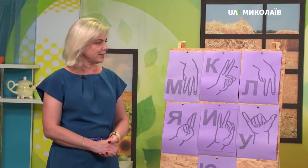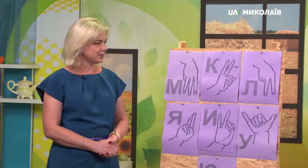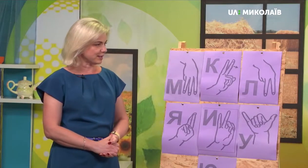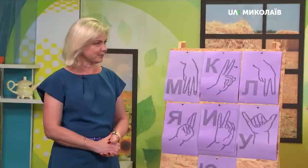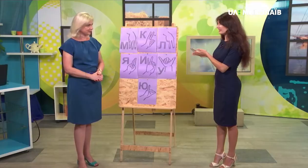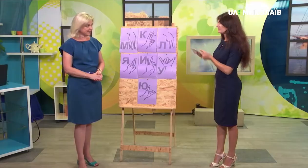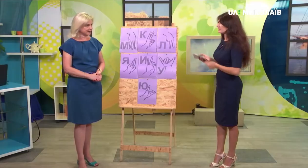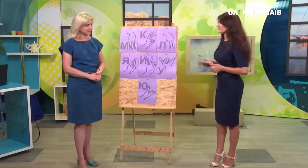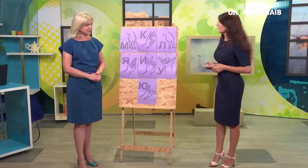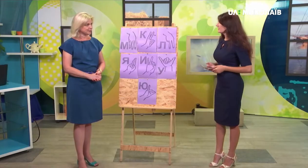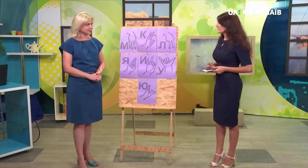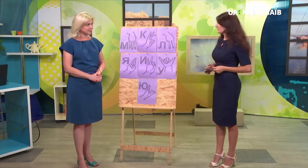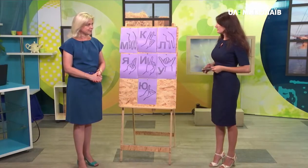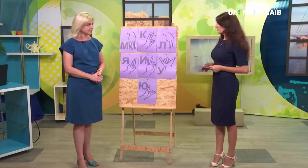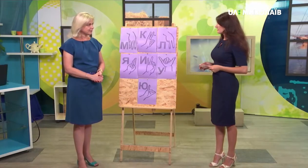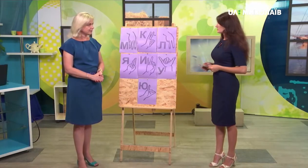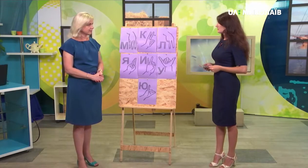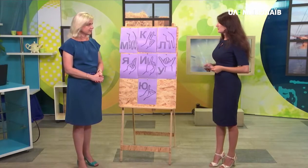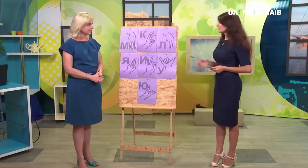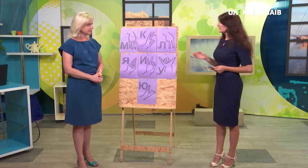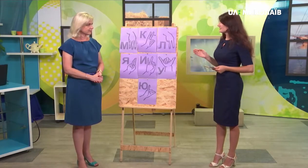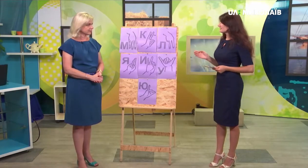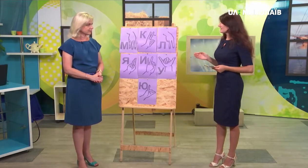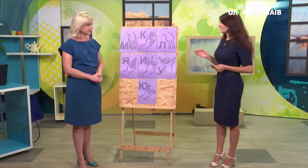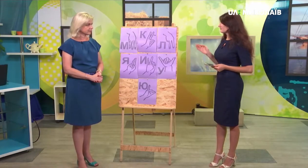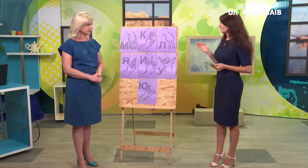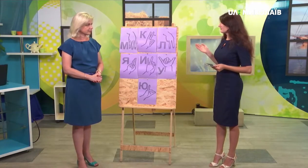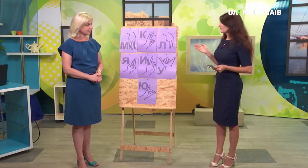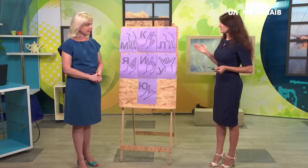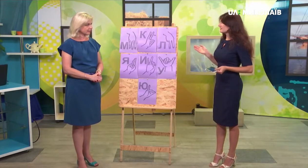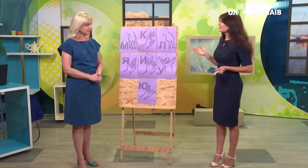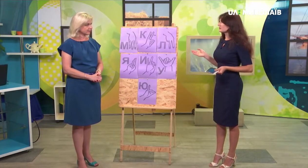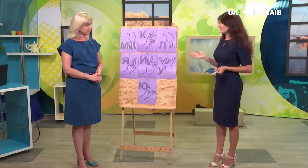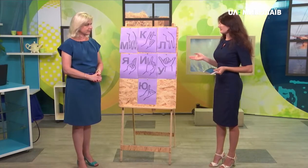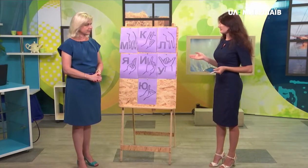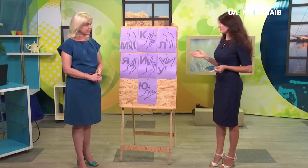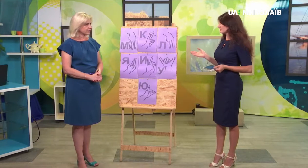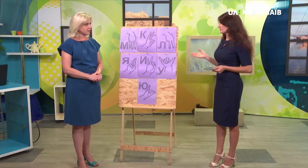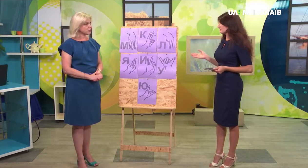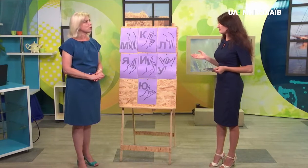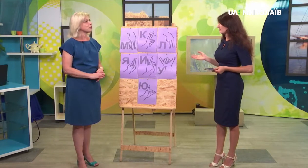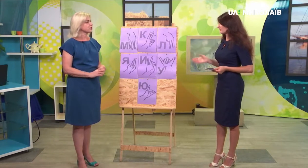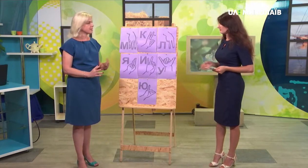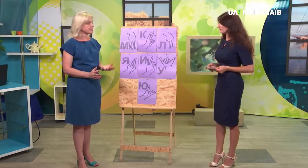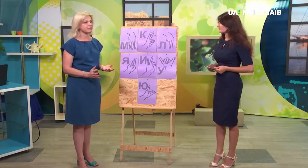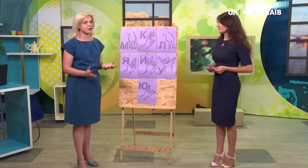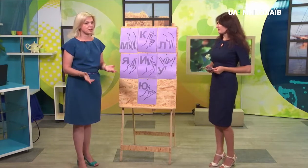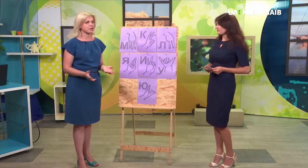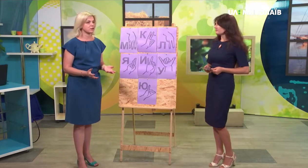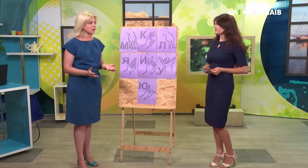літери. Літери нові. І наскільки я розумію, літери – це ще не найголовніше у жестовій мові. З цього починається навчання жестової